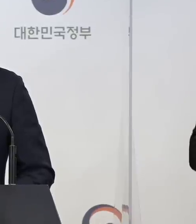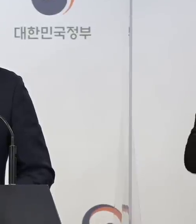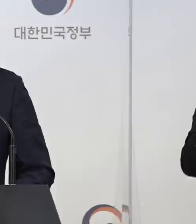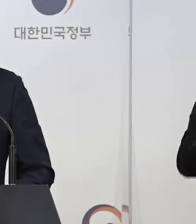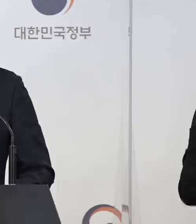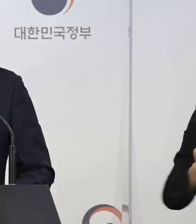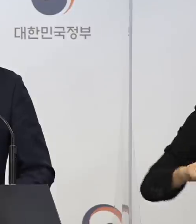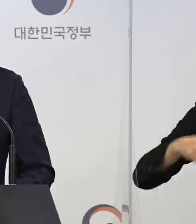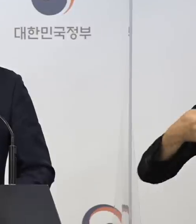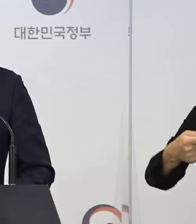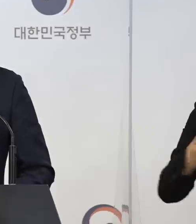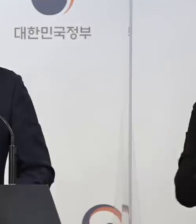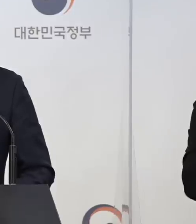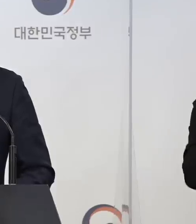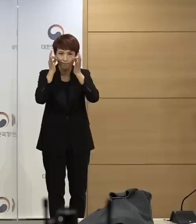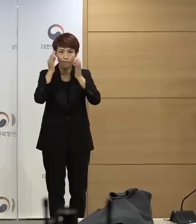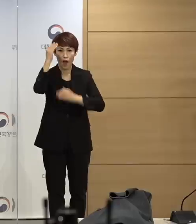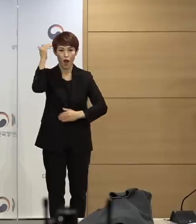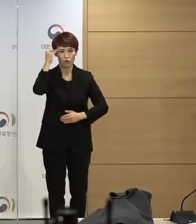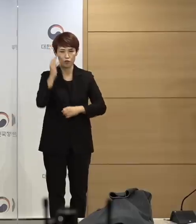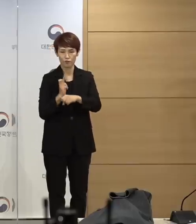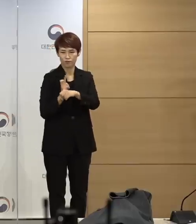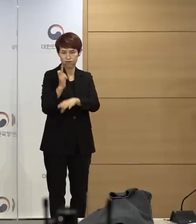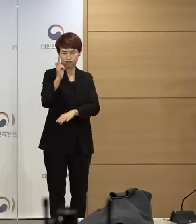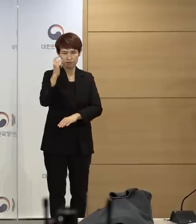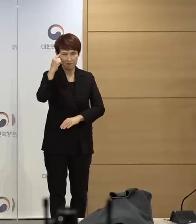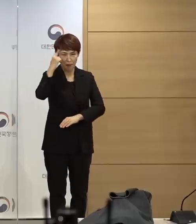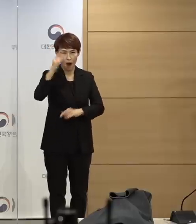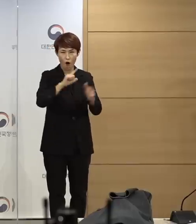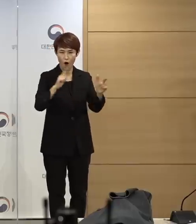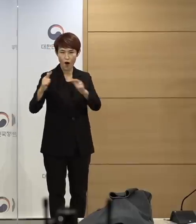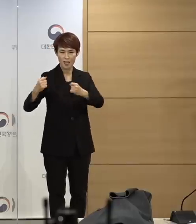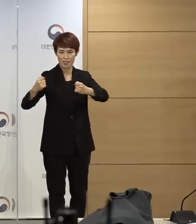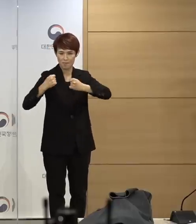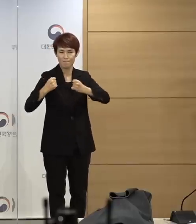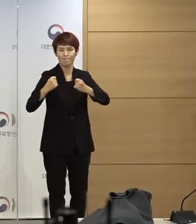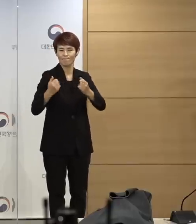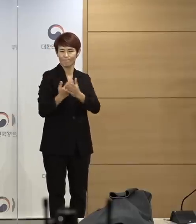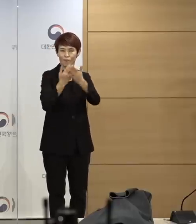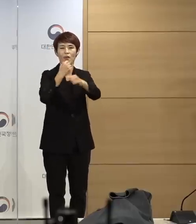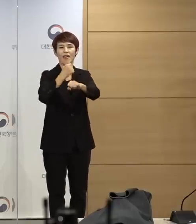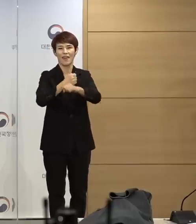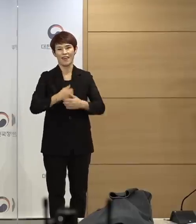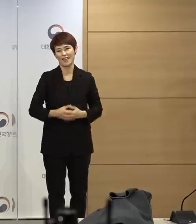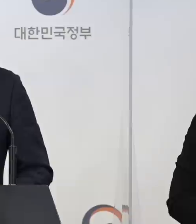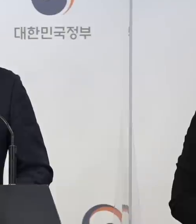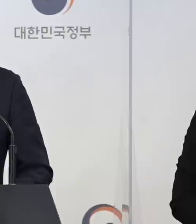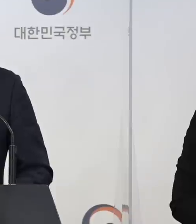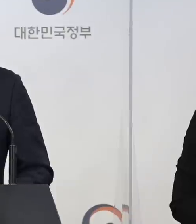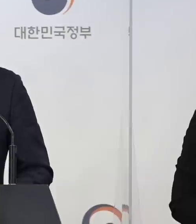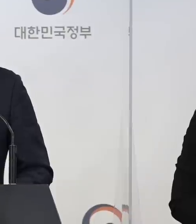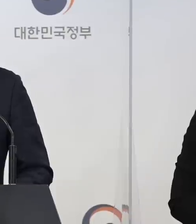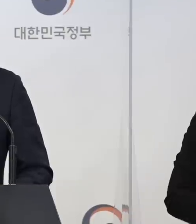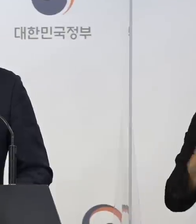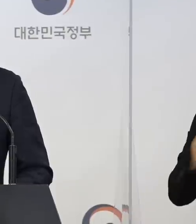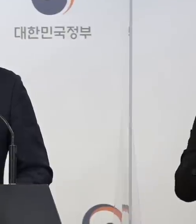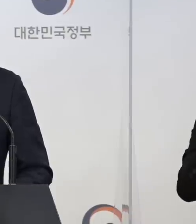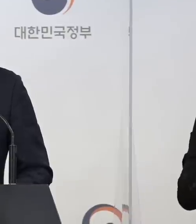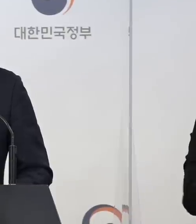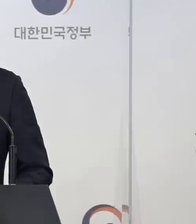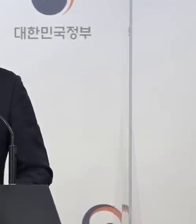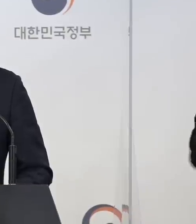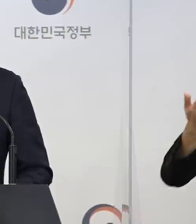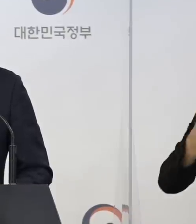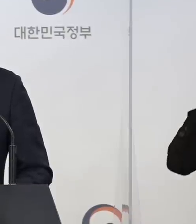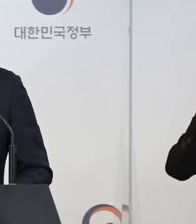적극 참여하면서 대한민국 우주개발 역량을 계속해서 키워가겠습니다. 다시 한번 국민 여러분의